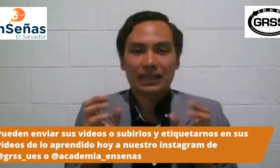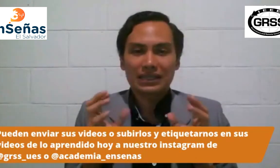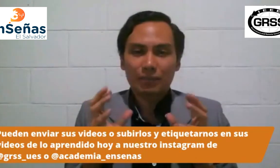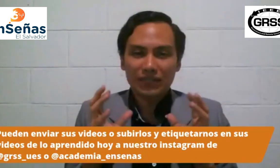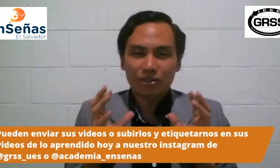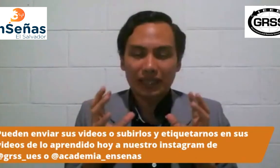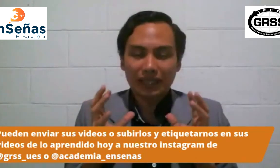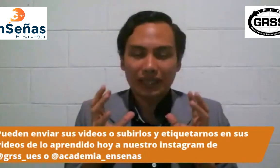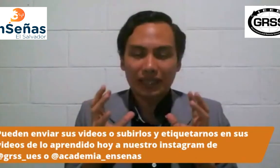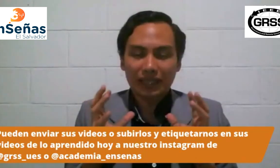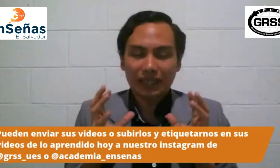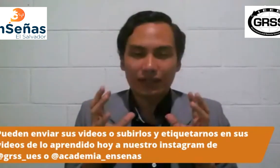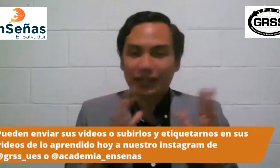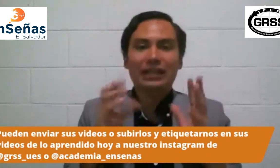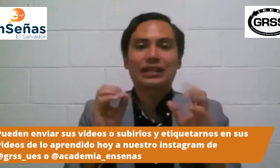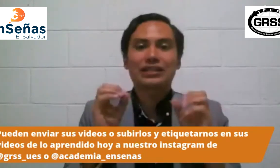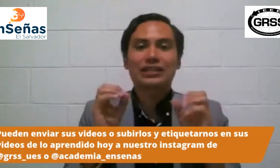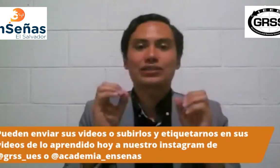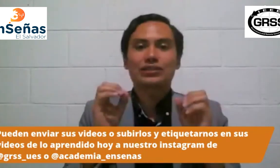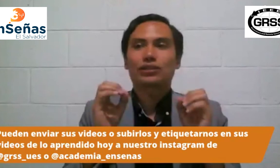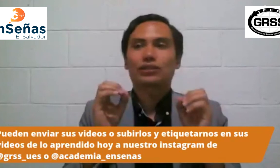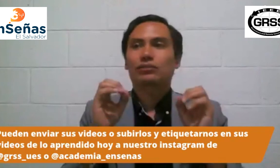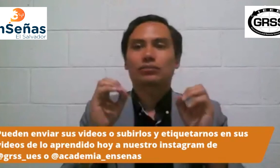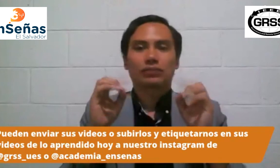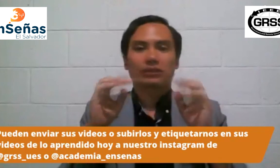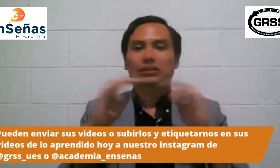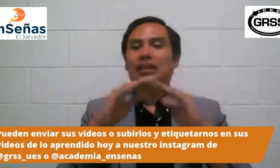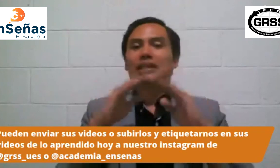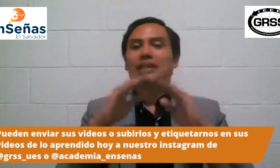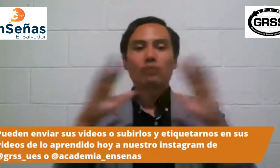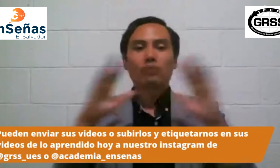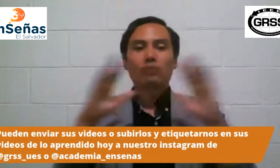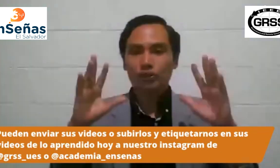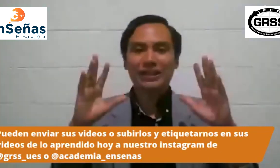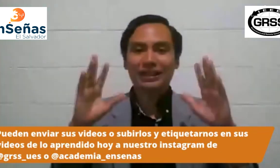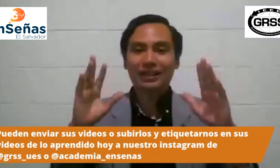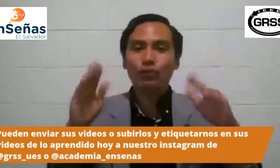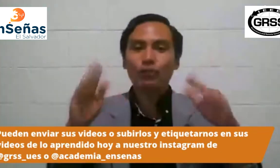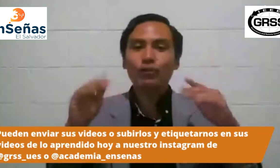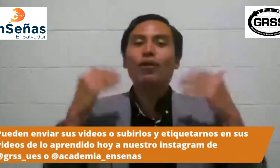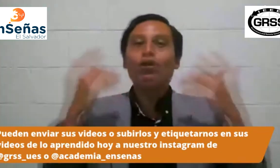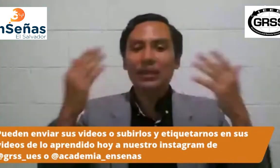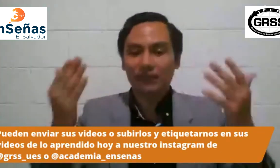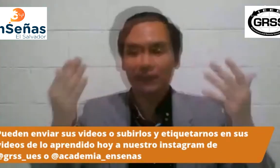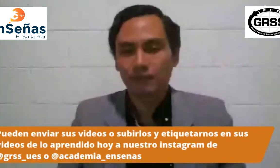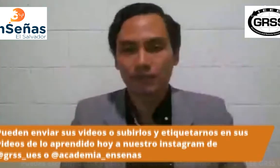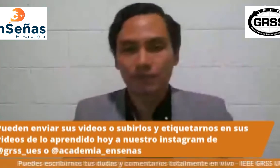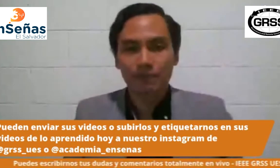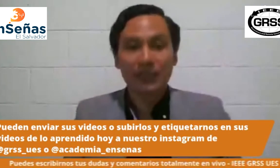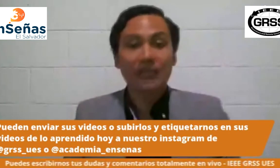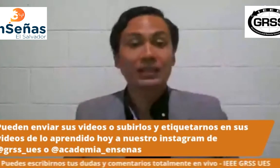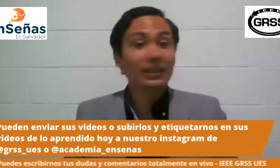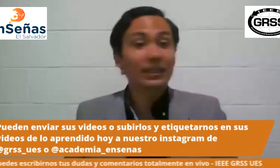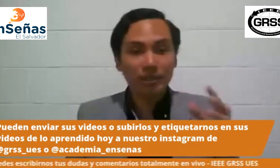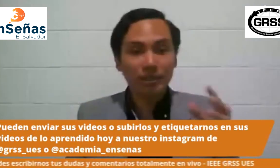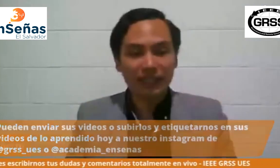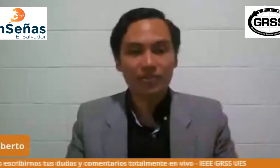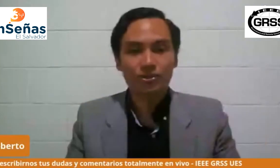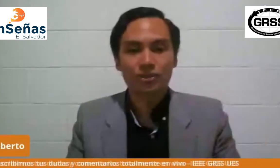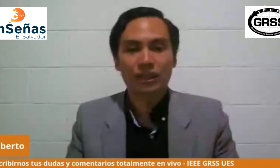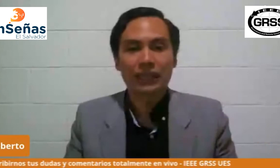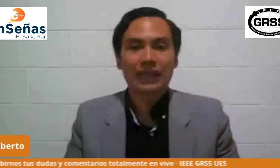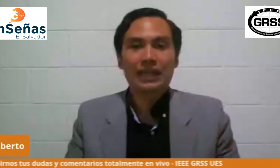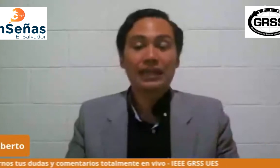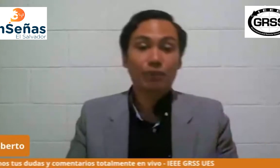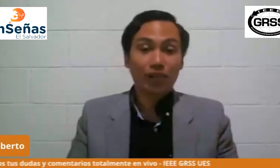que estas personas reconocerlas, que son tal y cual como nosotros, solamente que tienen un idioma diferente, tienen los mismos